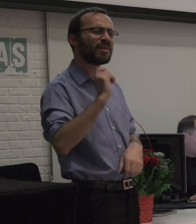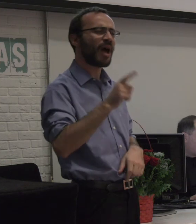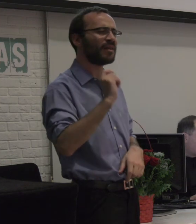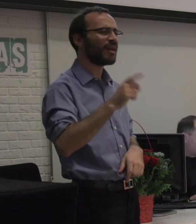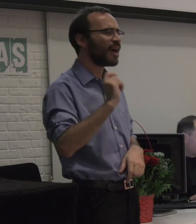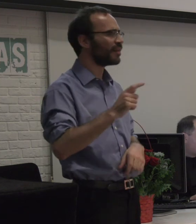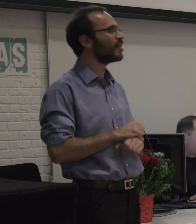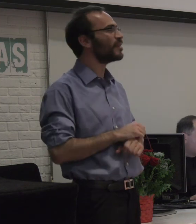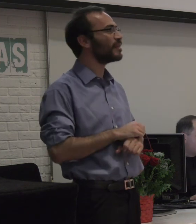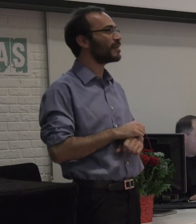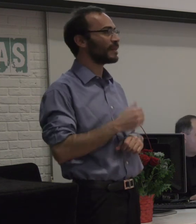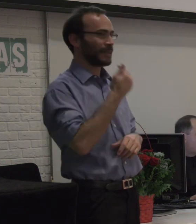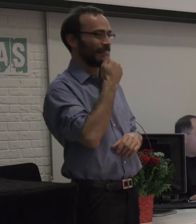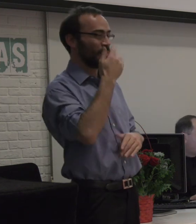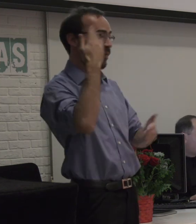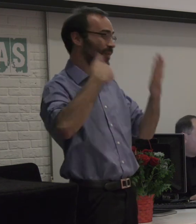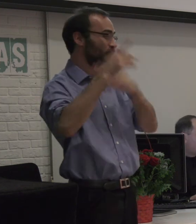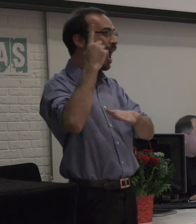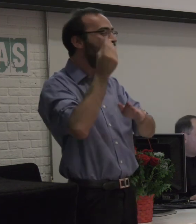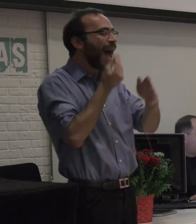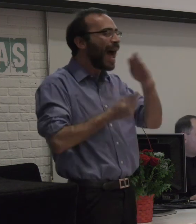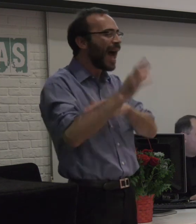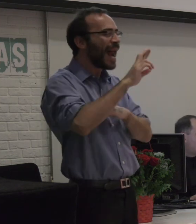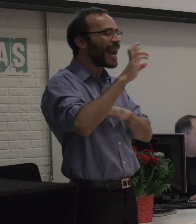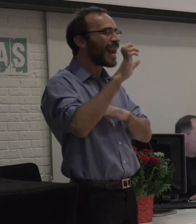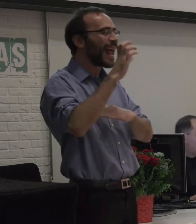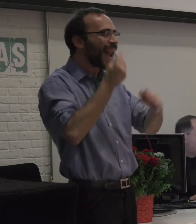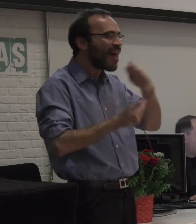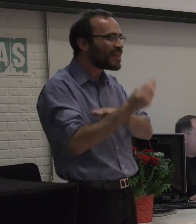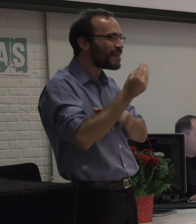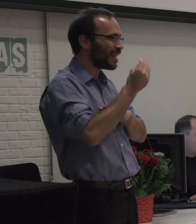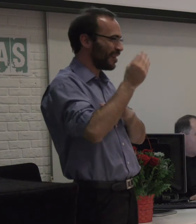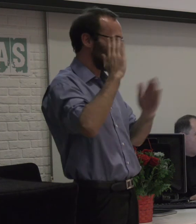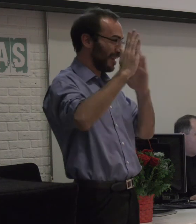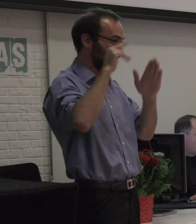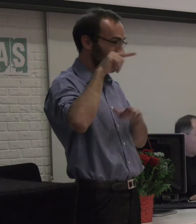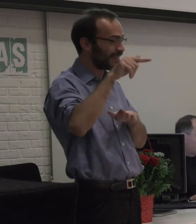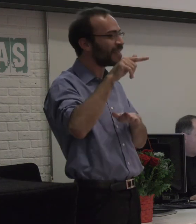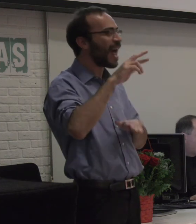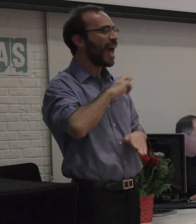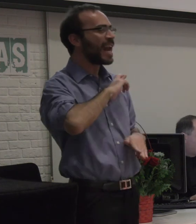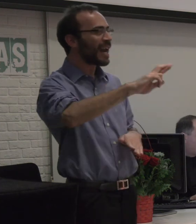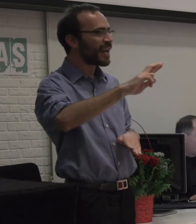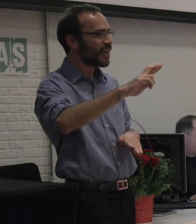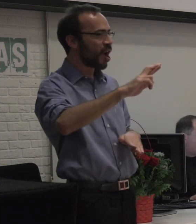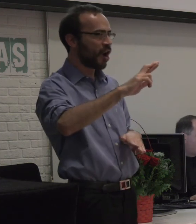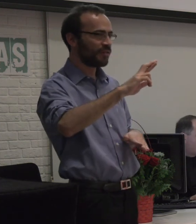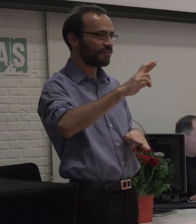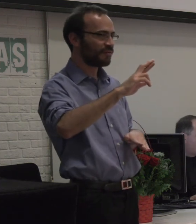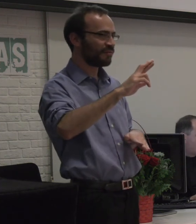en el Renacimiento, magia y religión iban de la mano. Y, por ejemplo, el caso este que menciono de